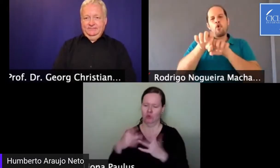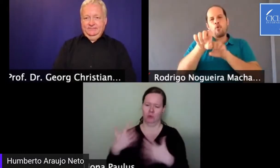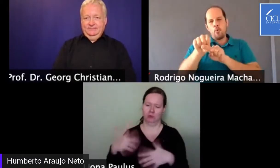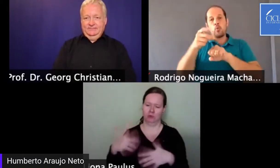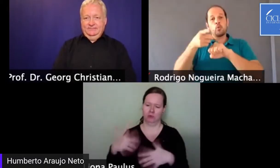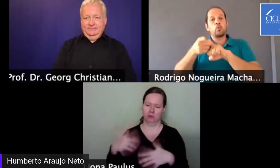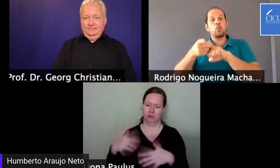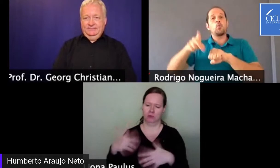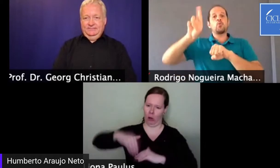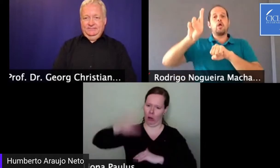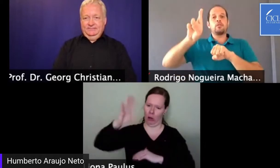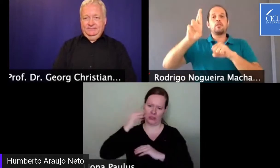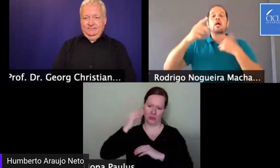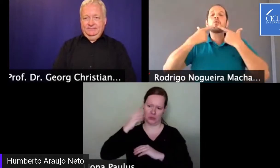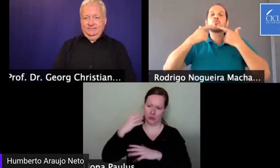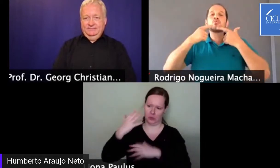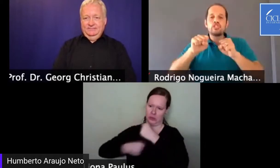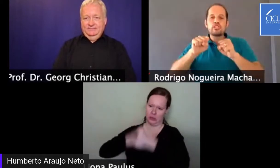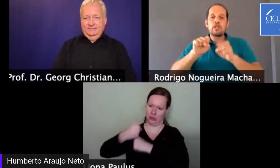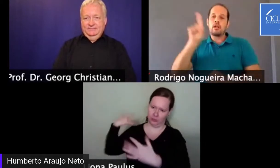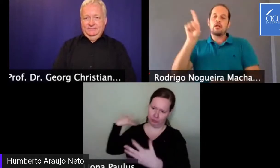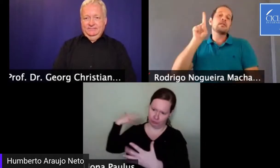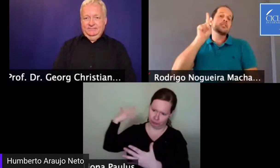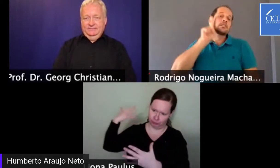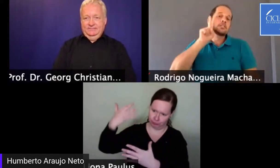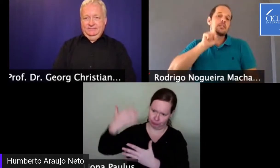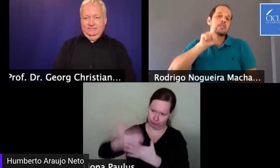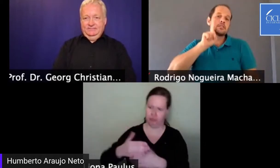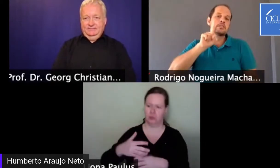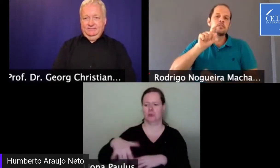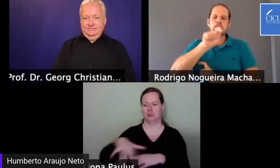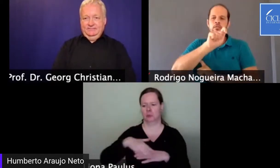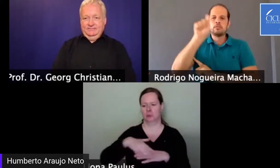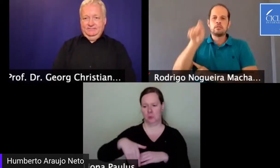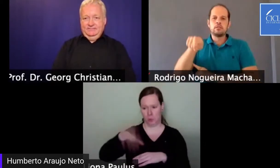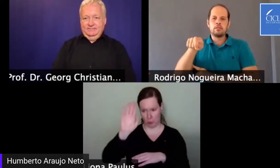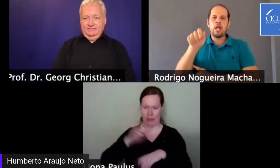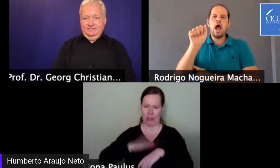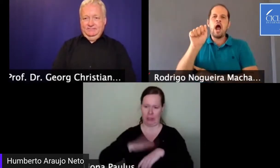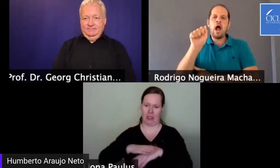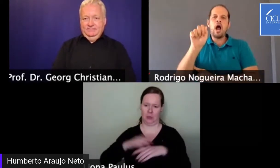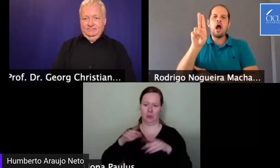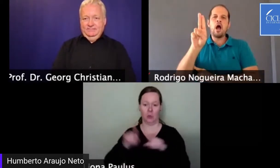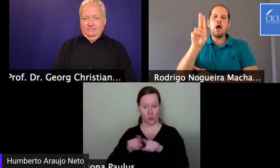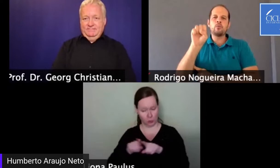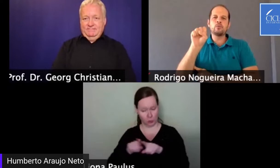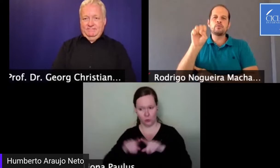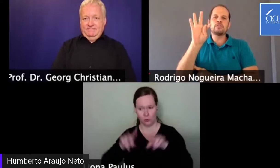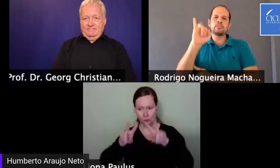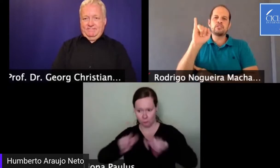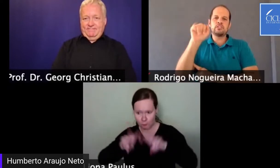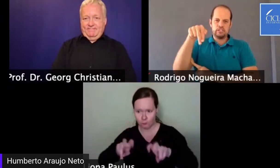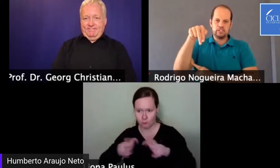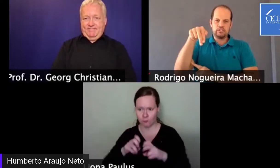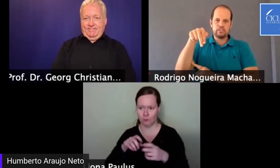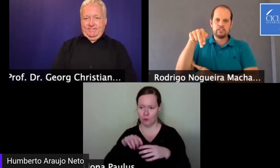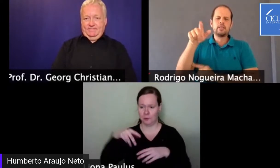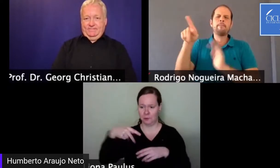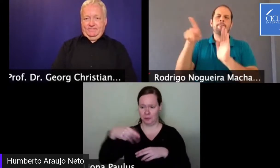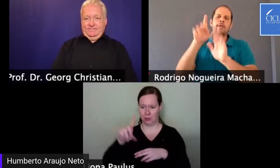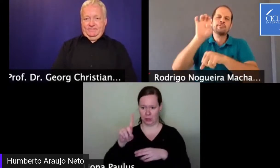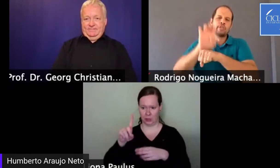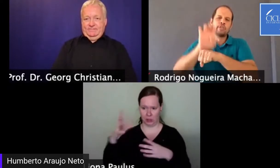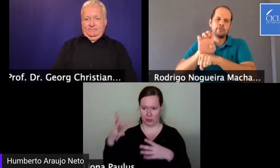interessante nessa linha de trabalho. Ele também é professor no programa de pós-graduação. O professor tem